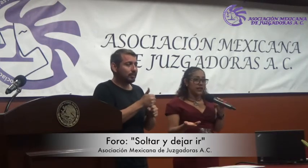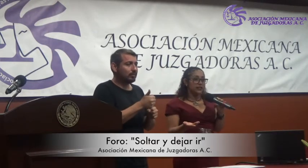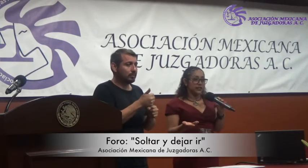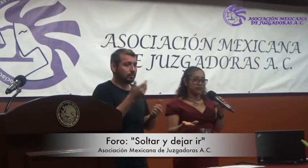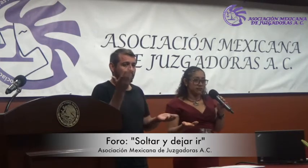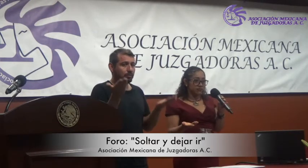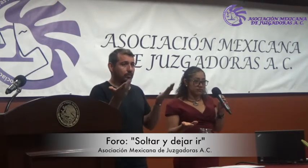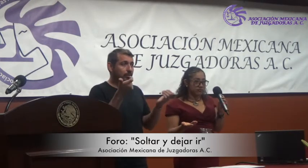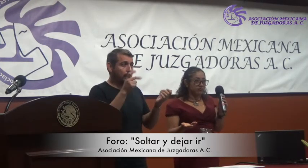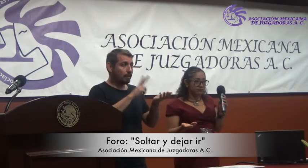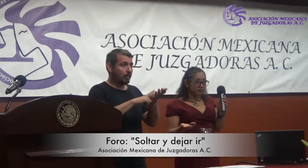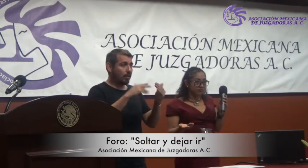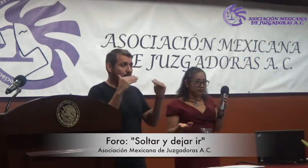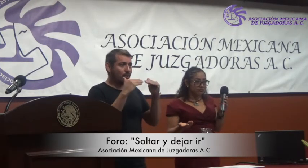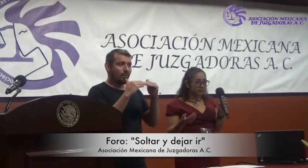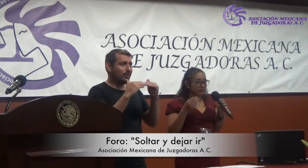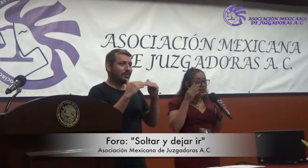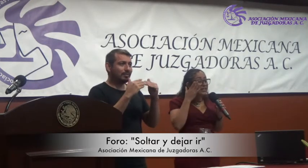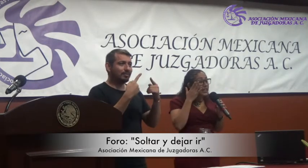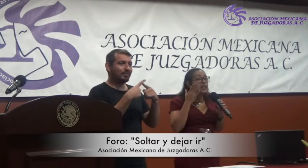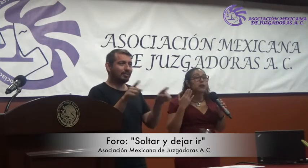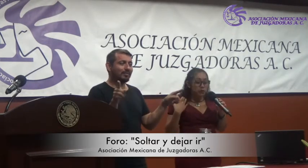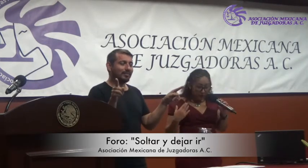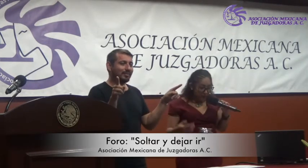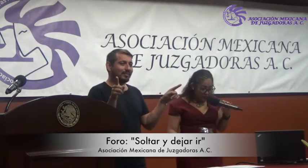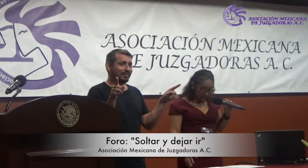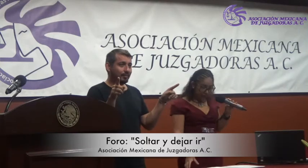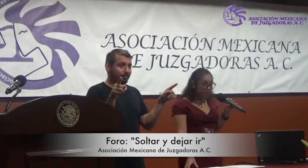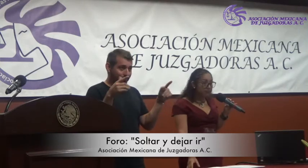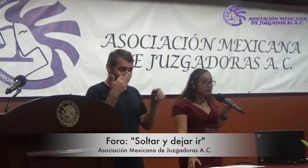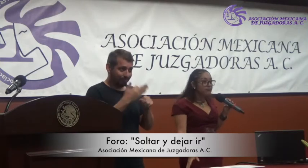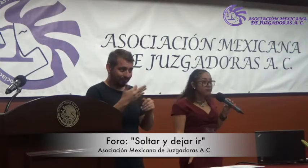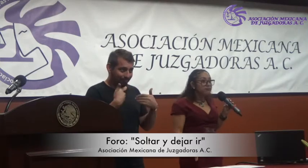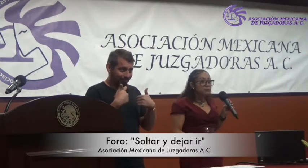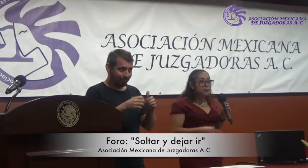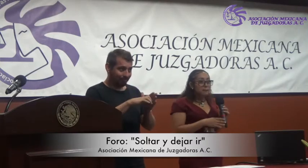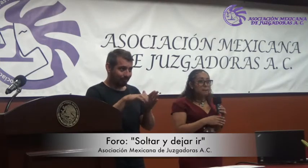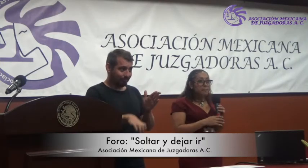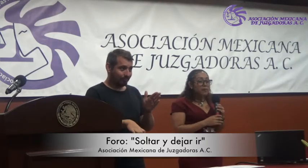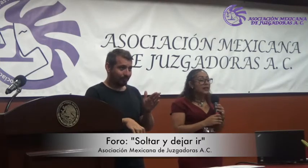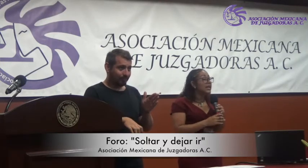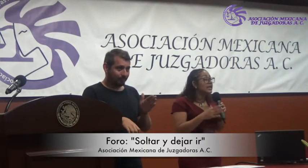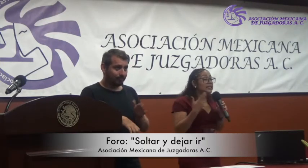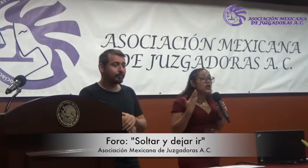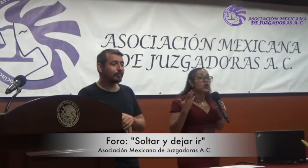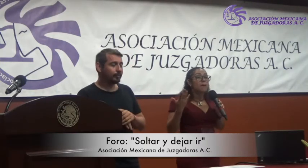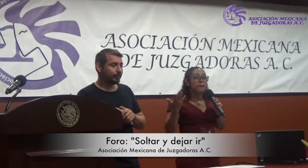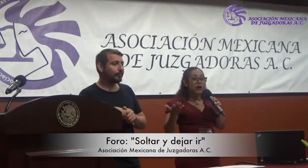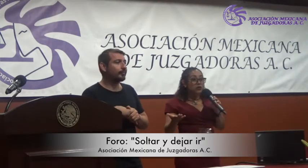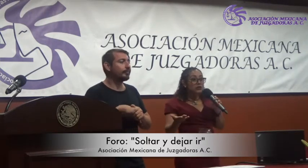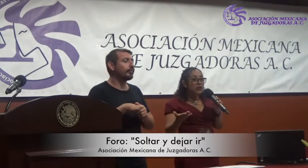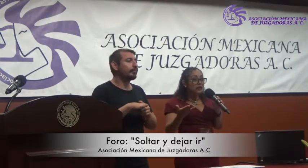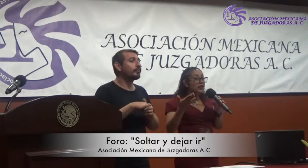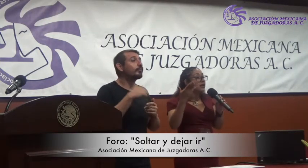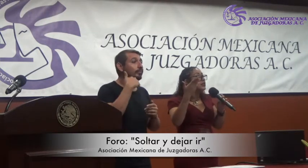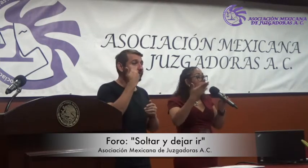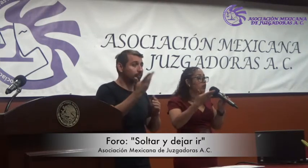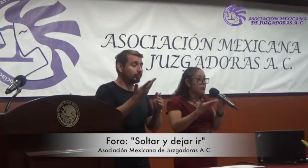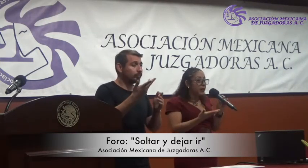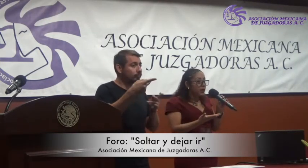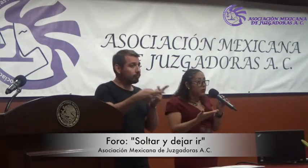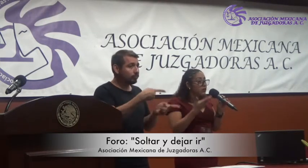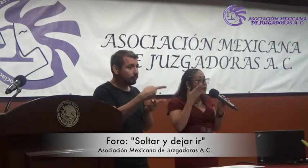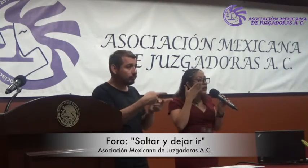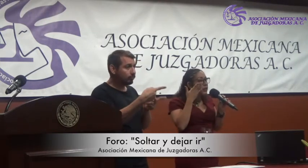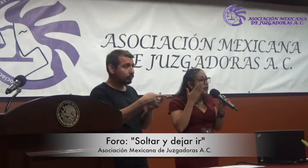valor diferente. ¿Hasta aquí vamos bien? ¿Quieren hacer una pausa? ¿Quieren hacer